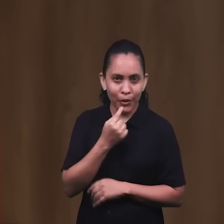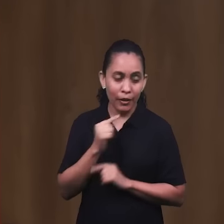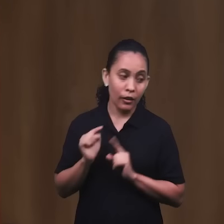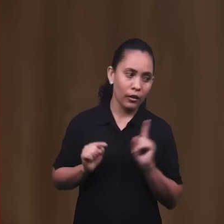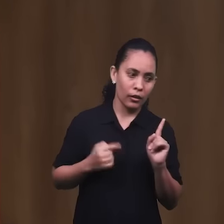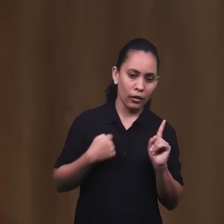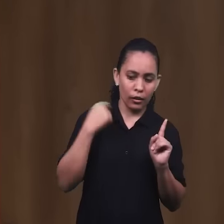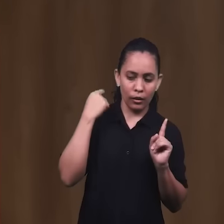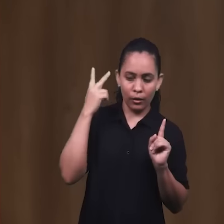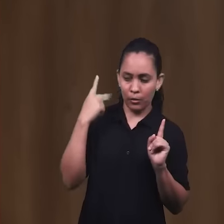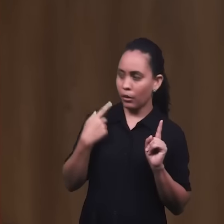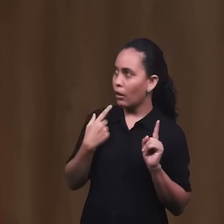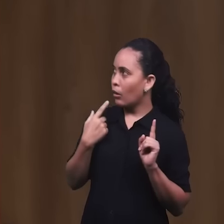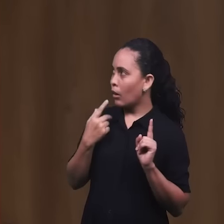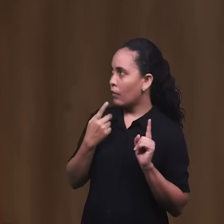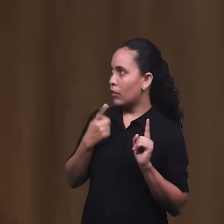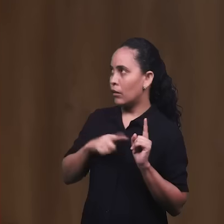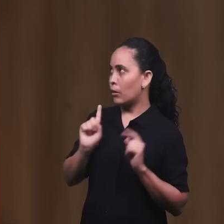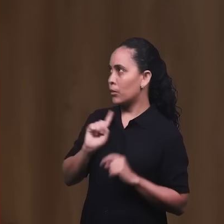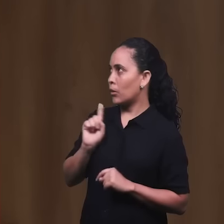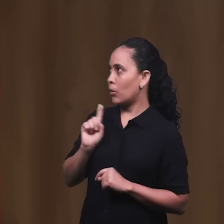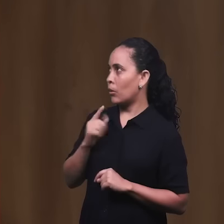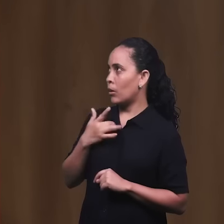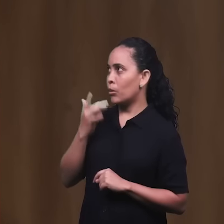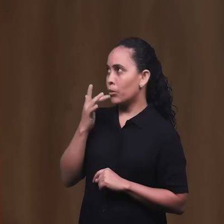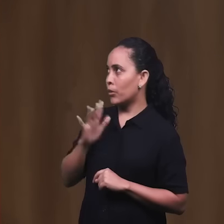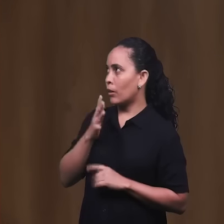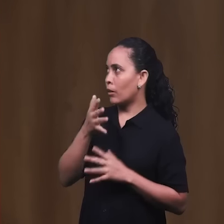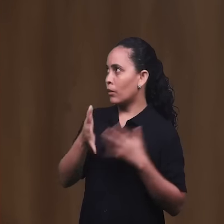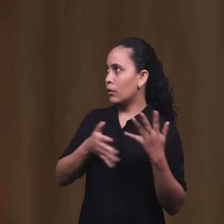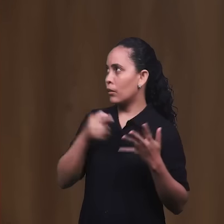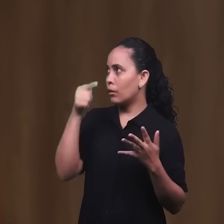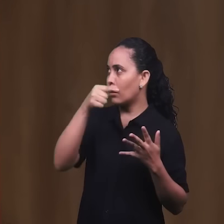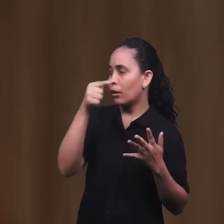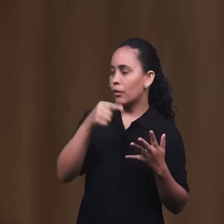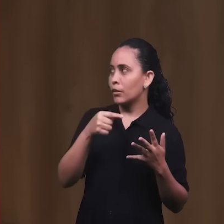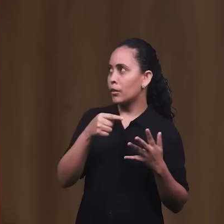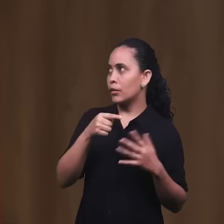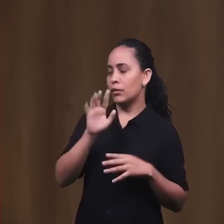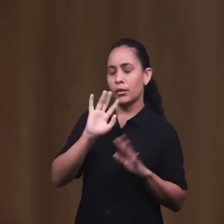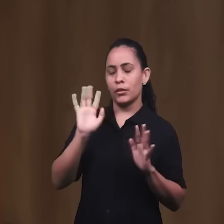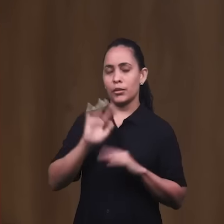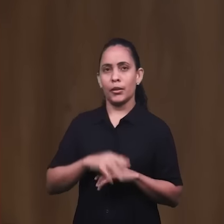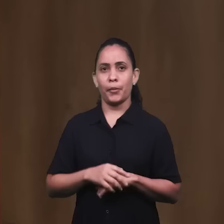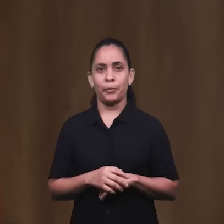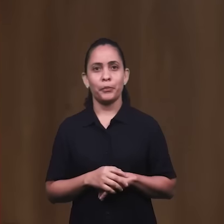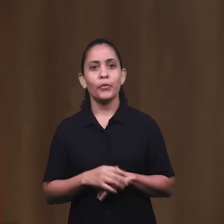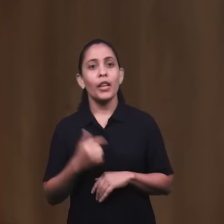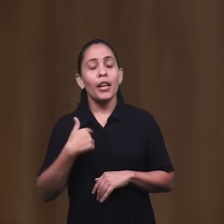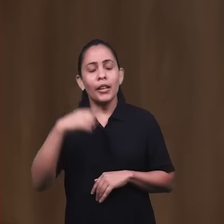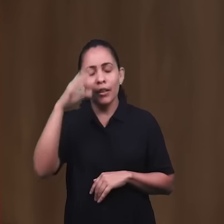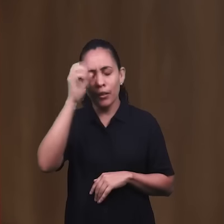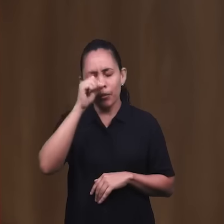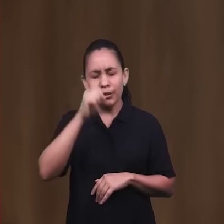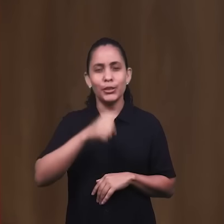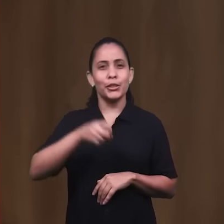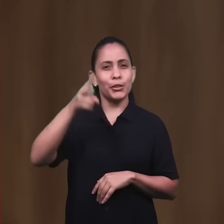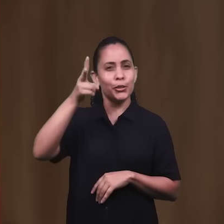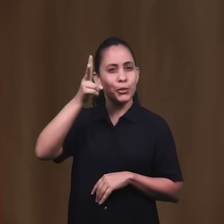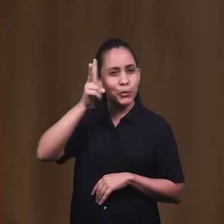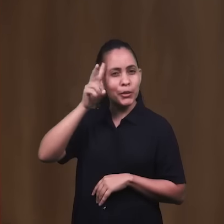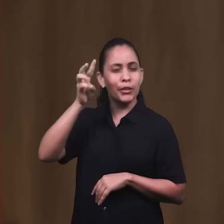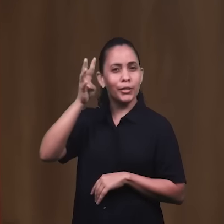orava de cá, falava, manda não. Eu não sei a língua de sinais de lá, Senhor, não faça isso. E eu aprendi segunda, terça, quarta,